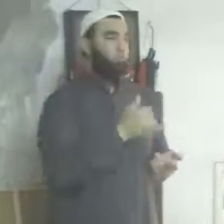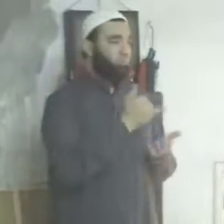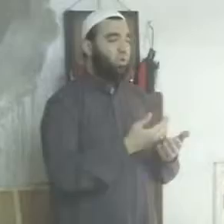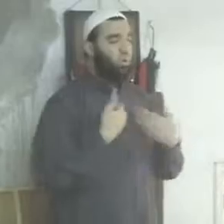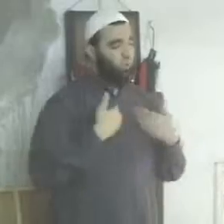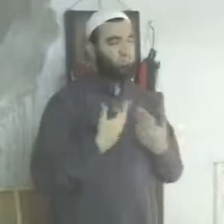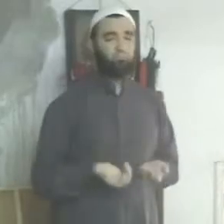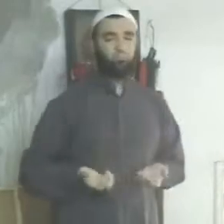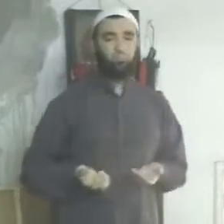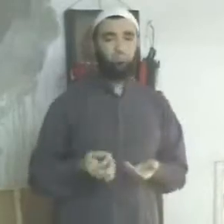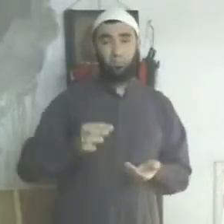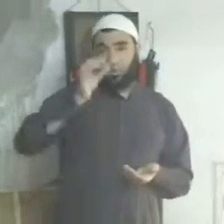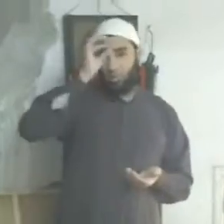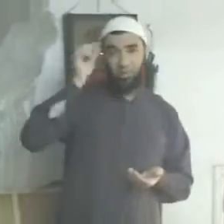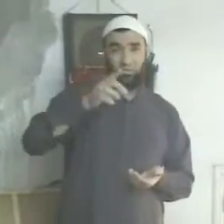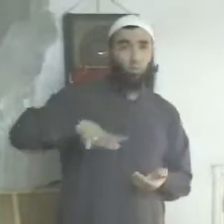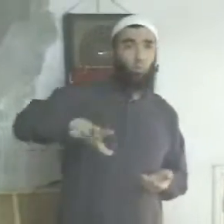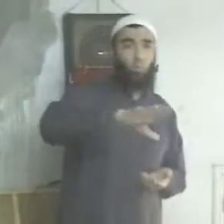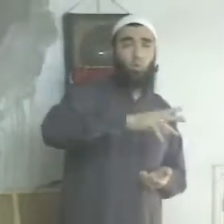لو نزلت الى المستوى الخاص الافراد